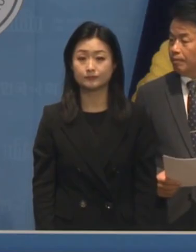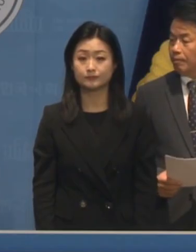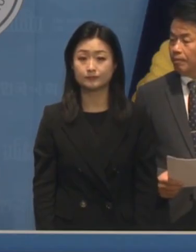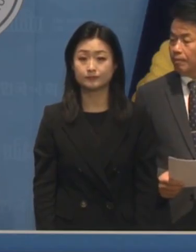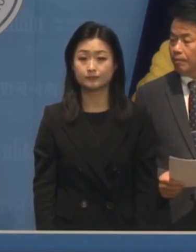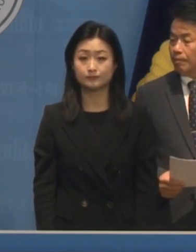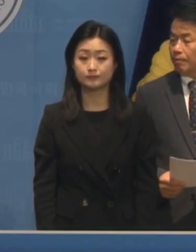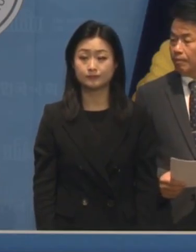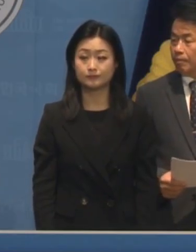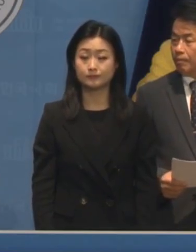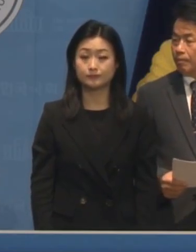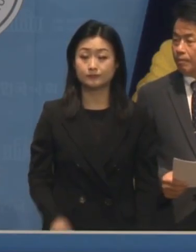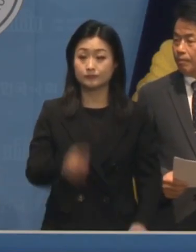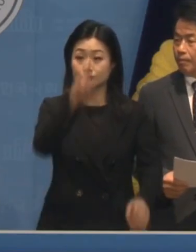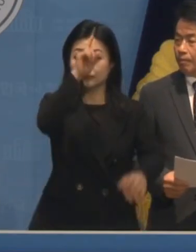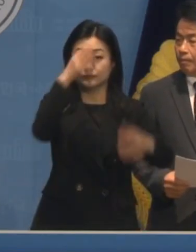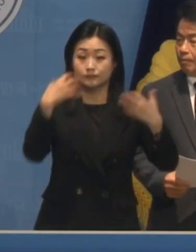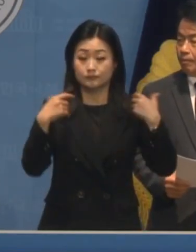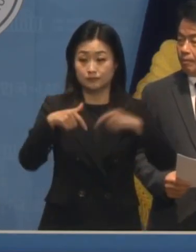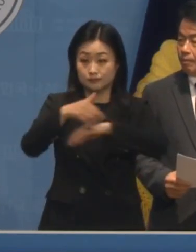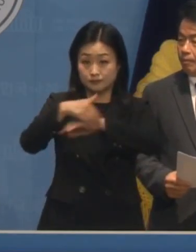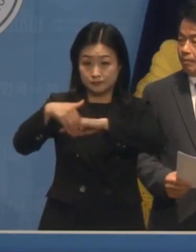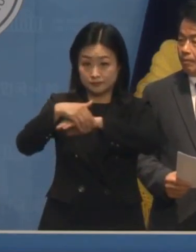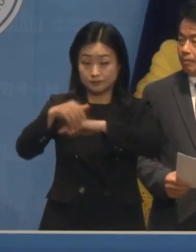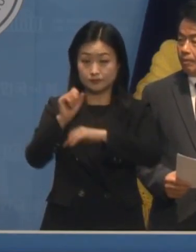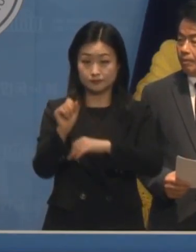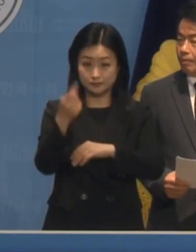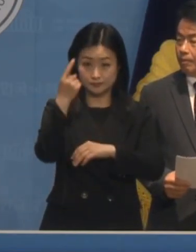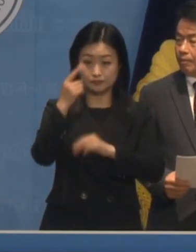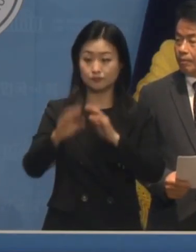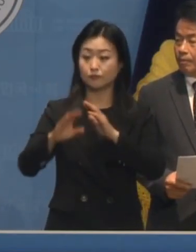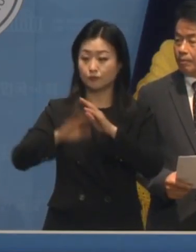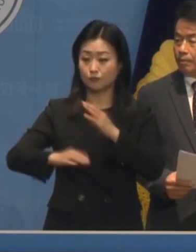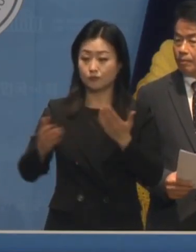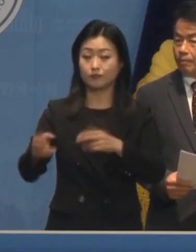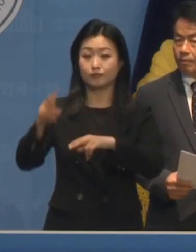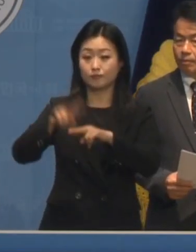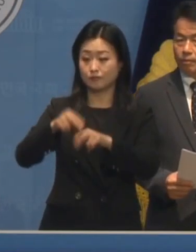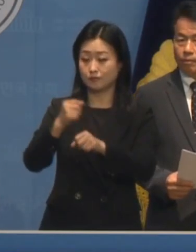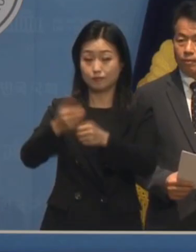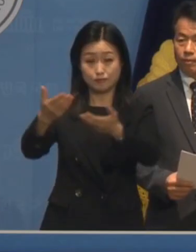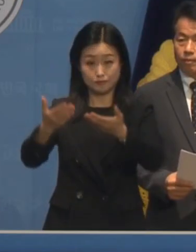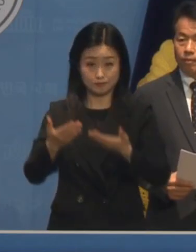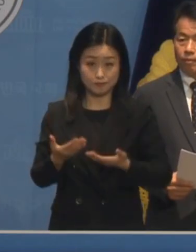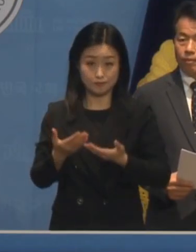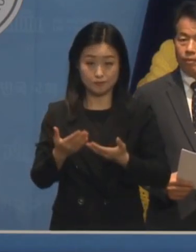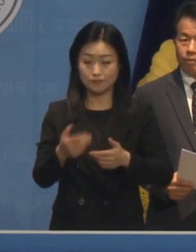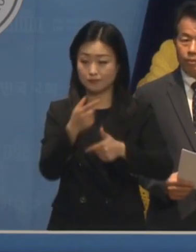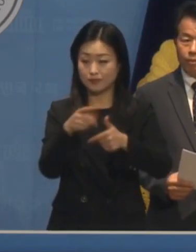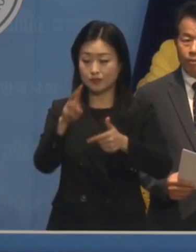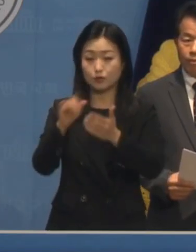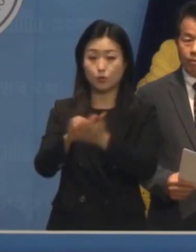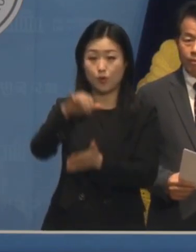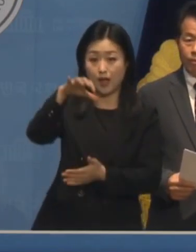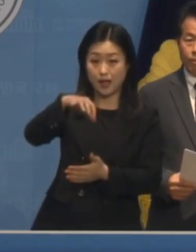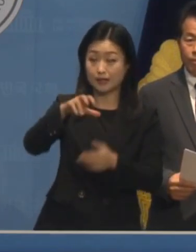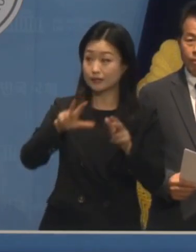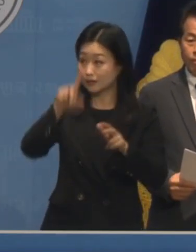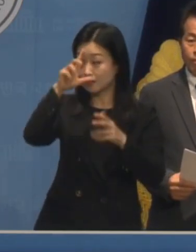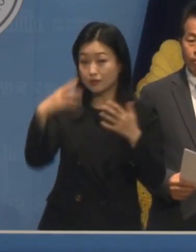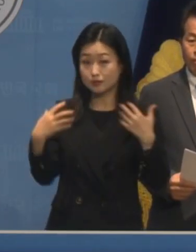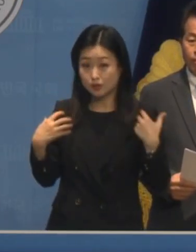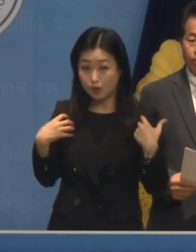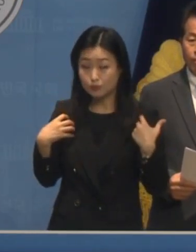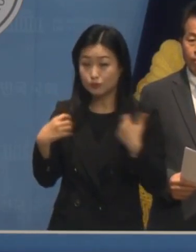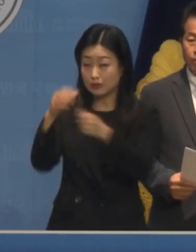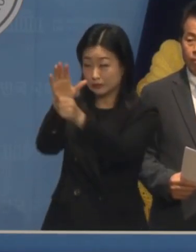하겠습니다 정부 정책으로 정규직화는 1호 사업장인 인천공항은 이제 현정부에 잘 보이기 위해 다시 외주와